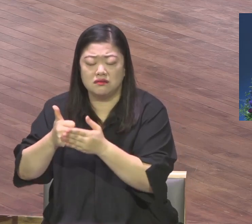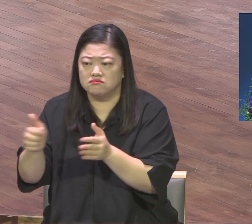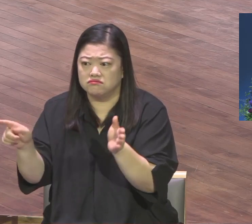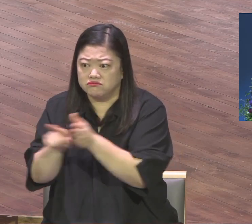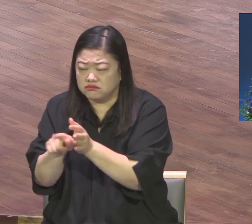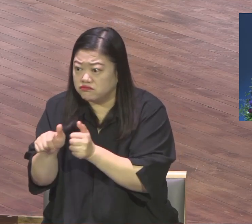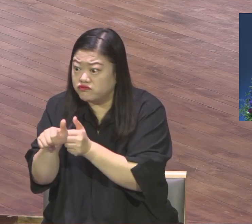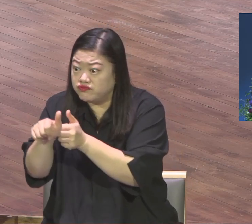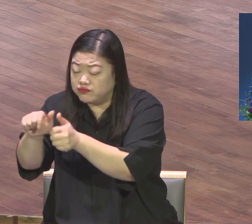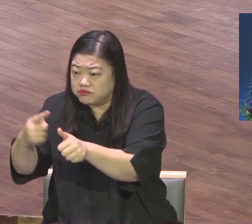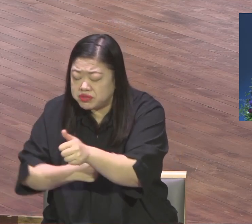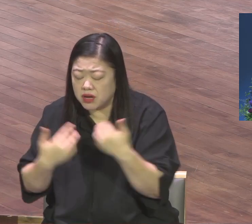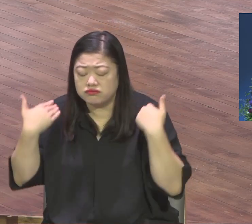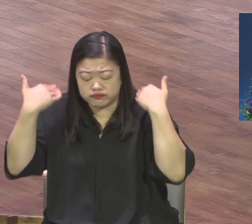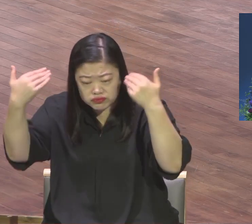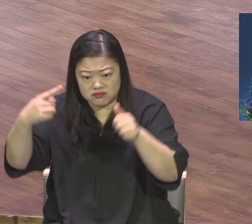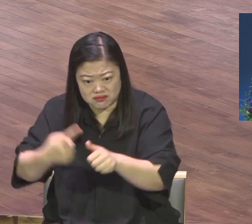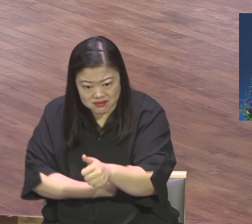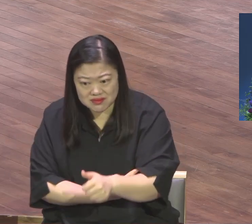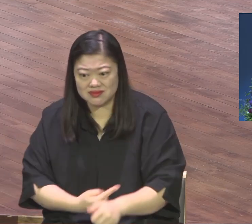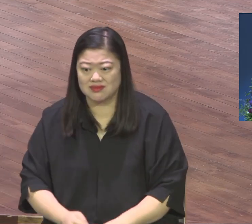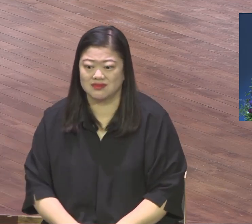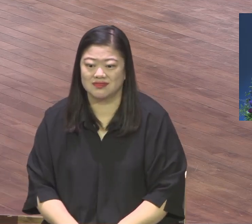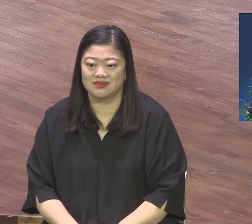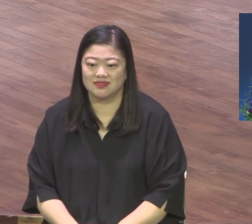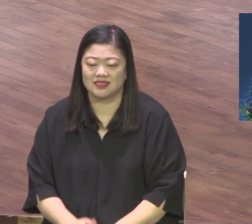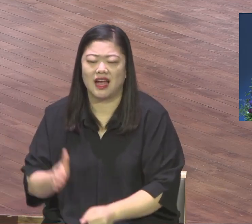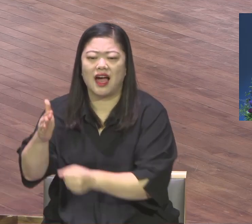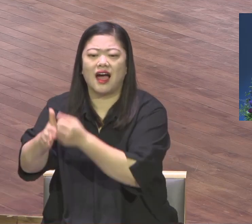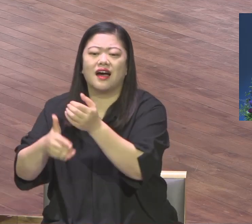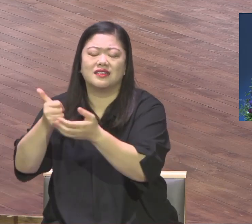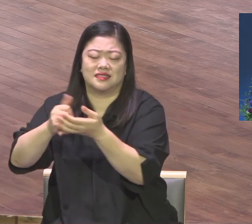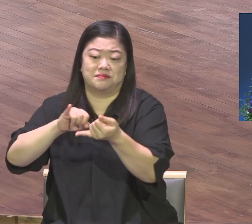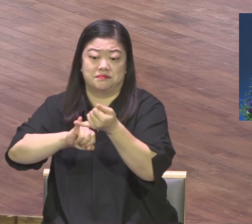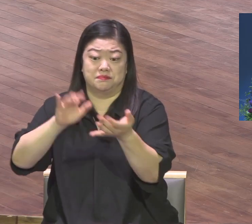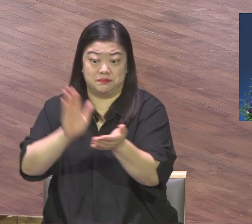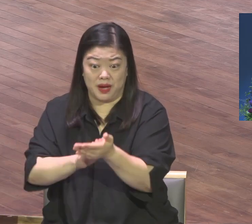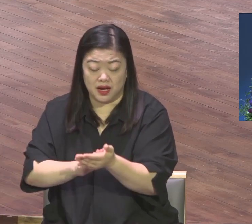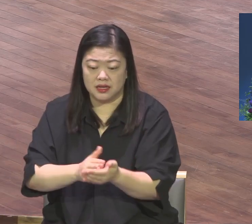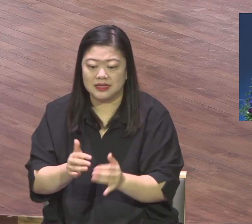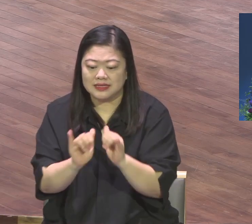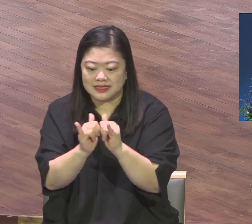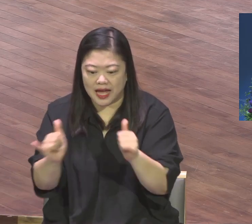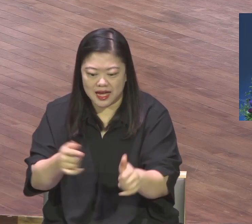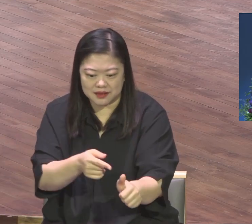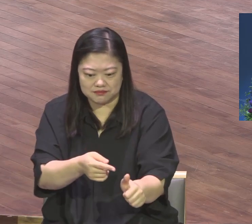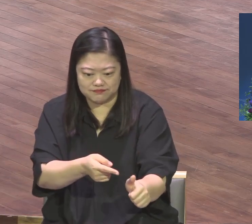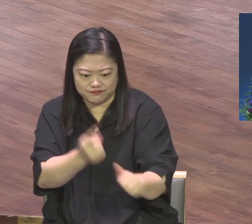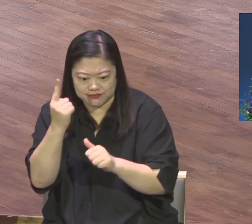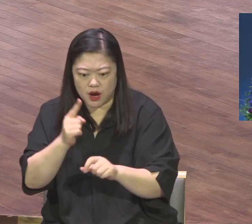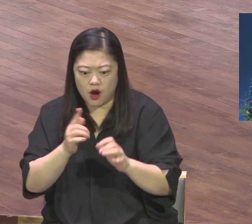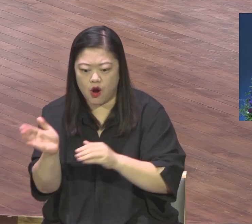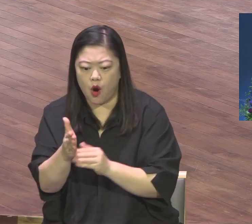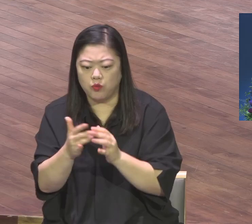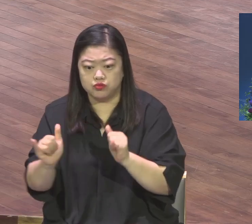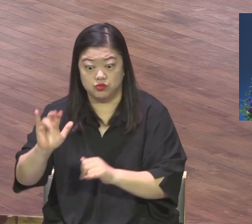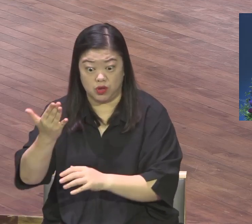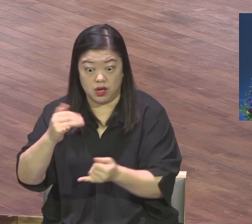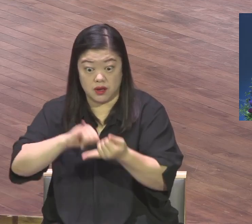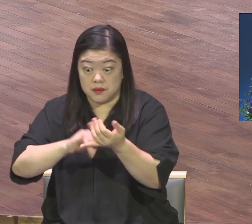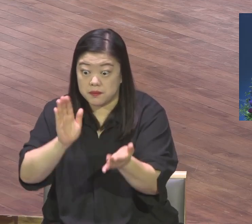따르라. 내가 너로 사람 낚는 어부가 되게 하리라. 네. 이삼천하라 오천족 복음화에 서게